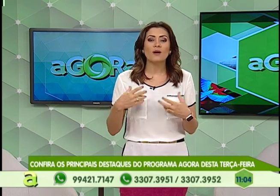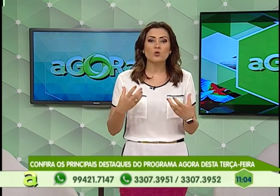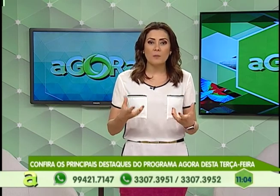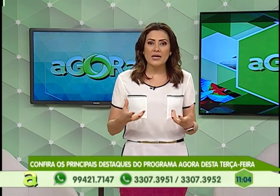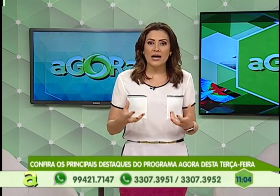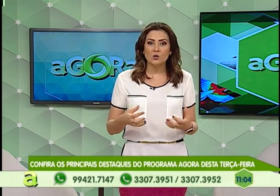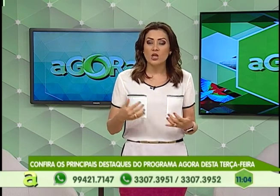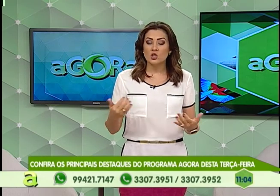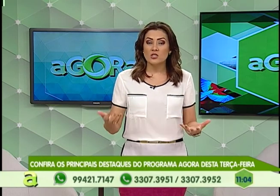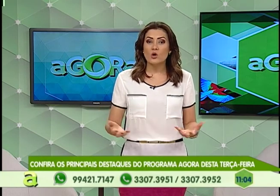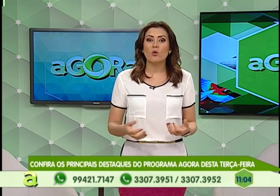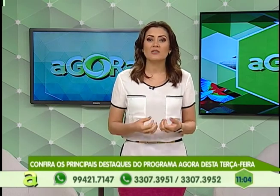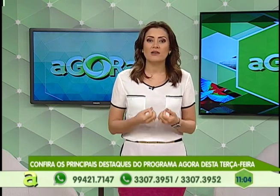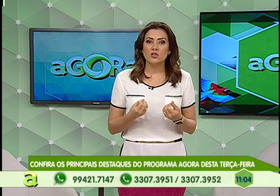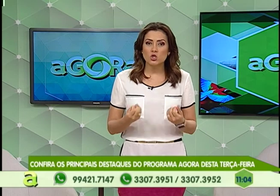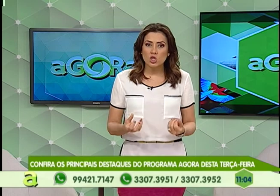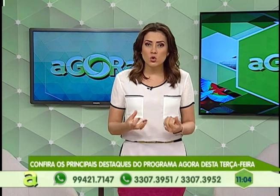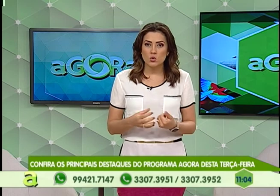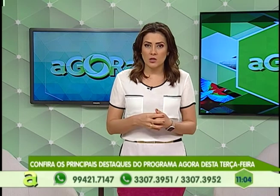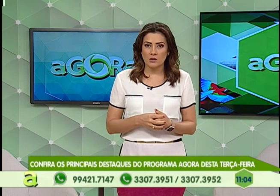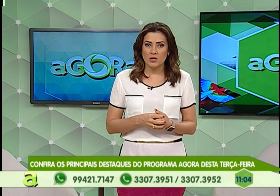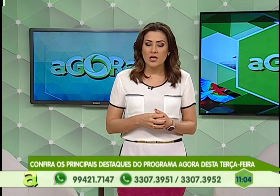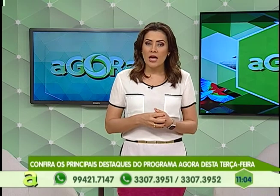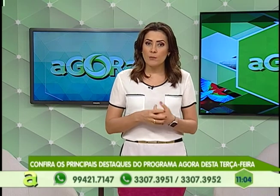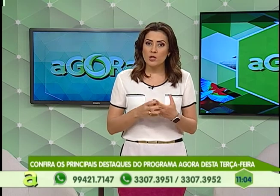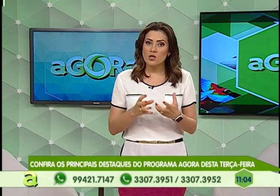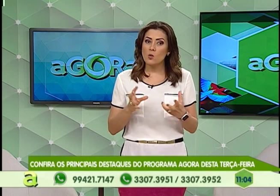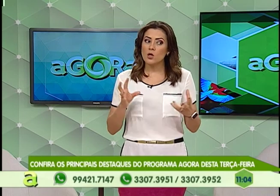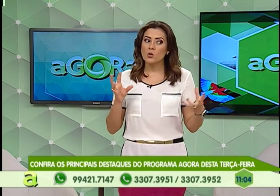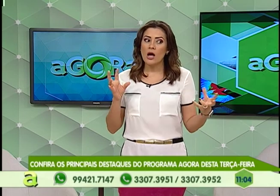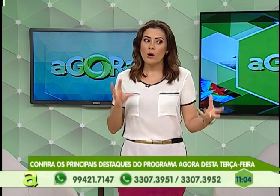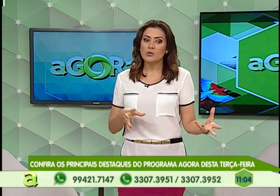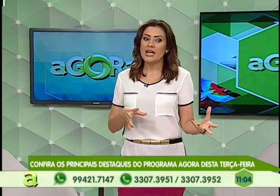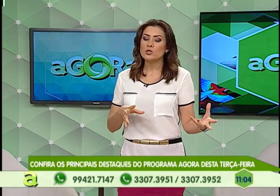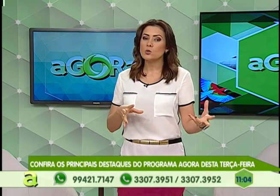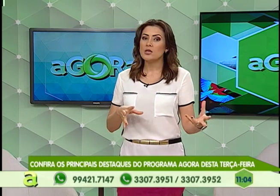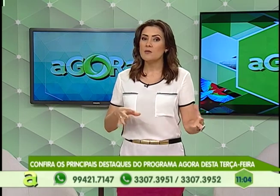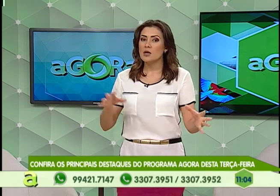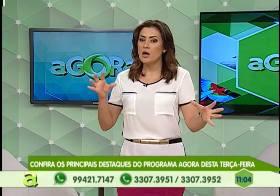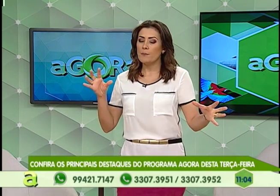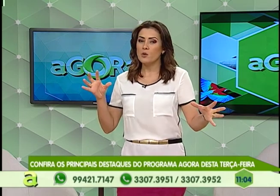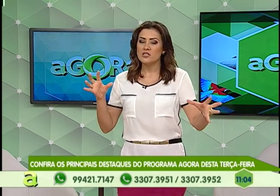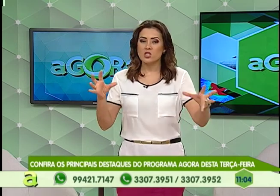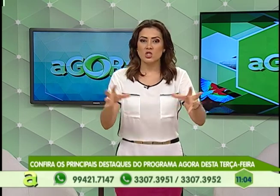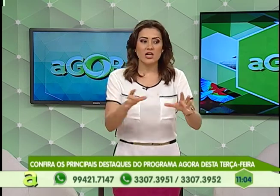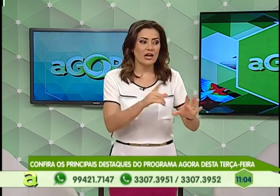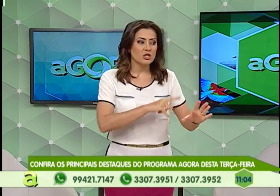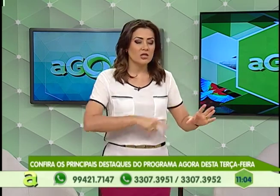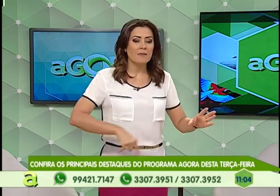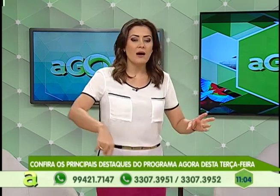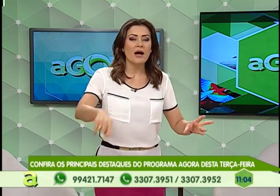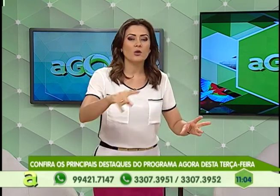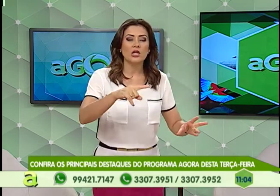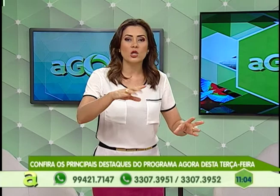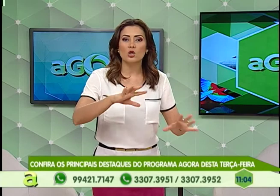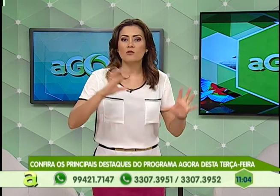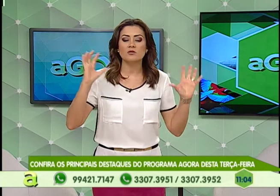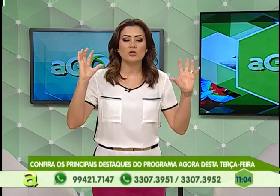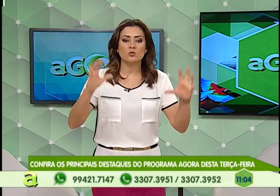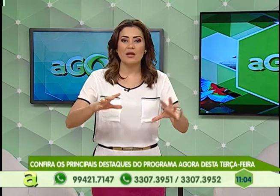mais complicado de se encontrar vestígios do crime. É por isso que quando acontece um crime, a polícia já chega lá, já demarca o território, você não tem